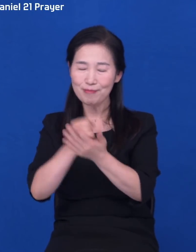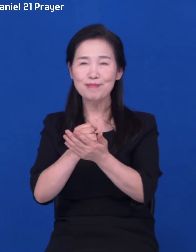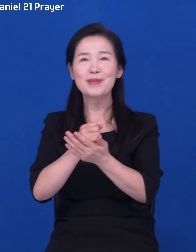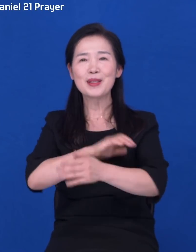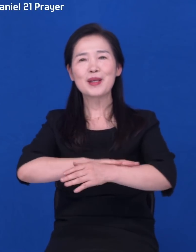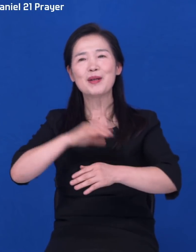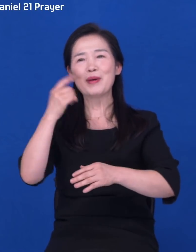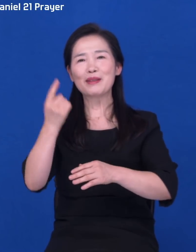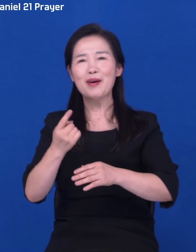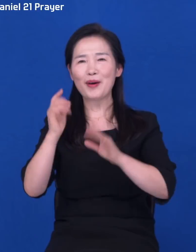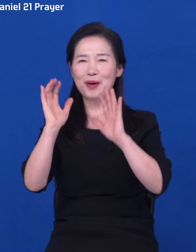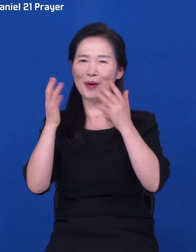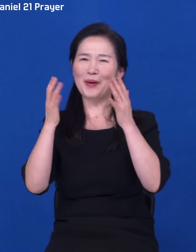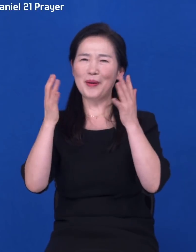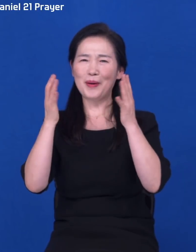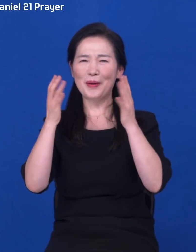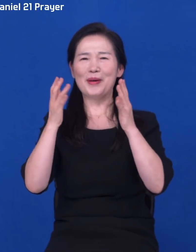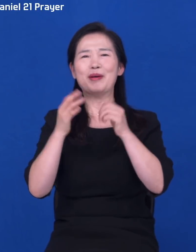네.